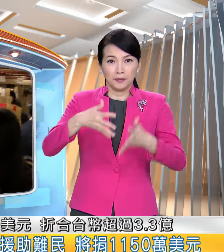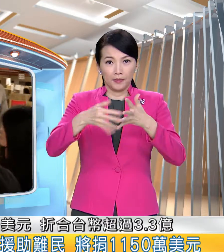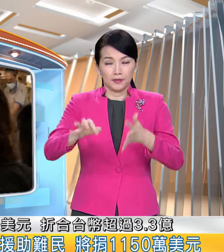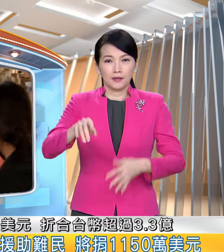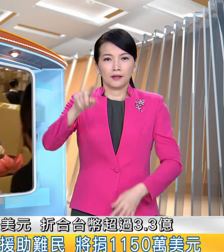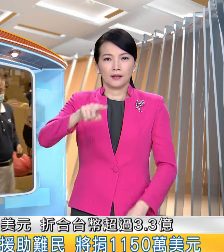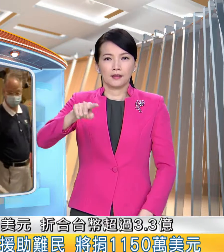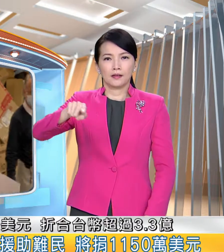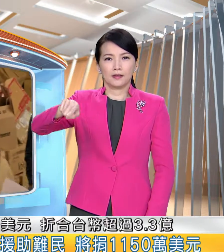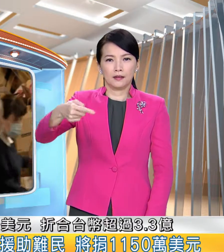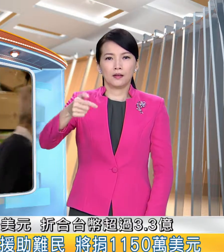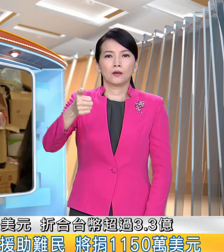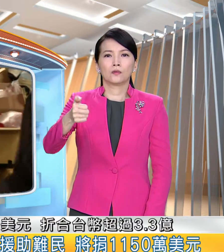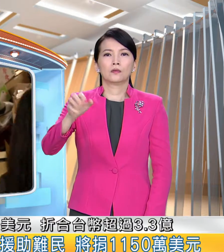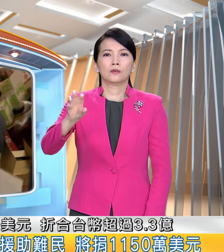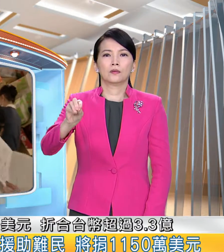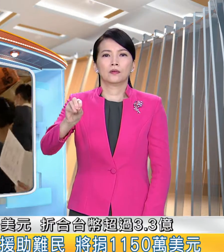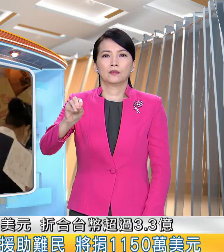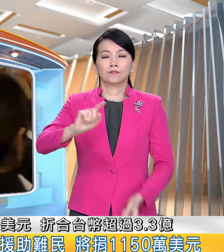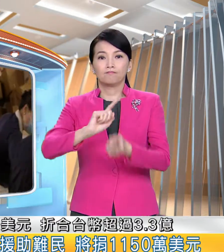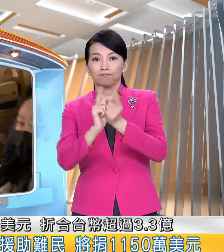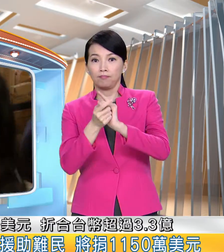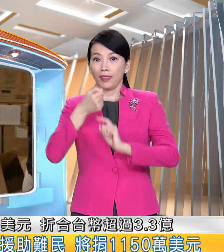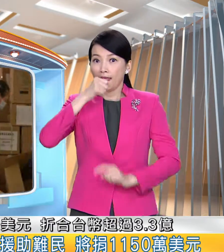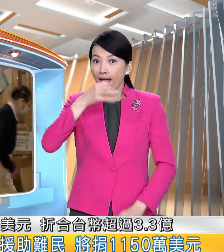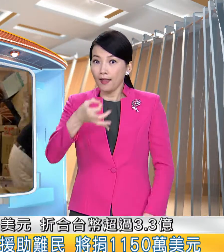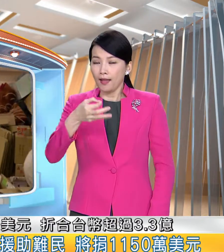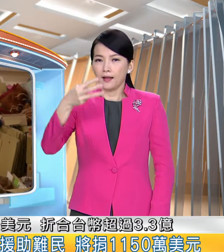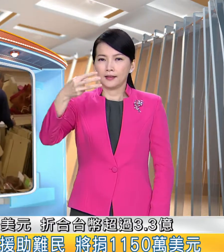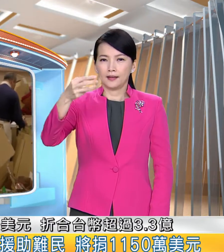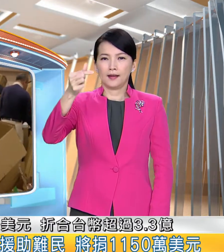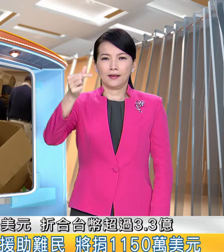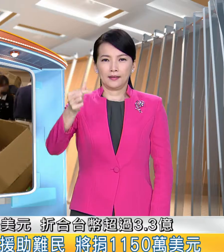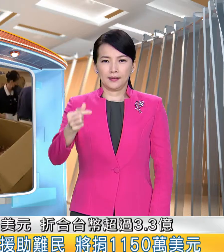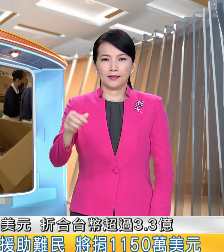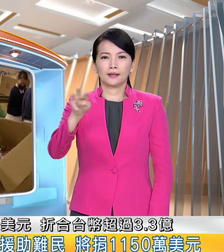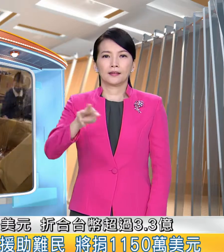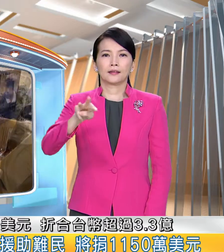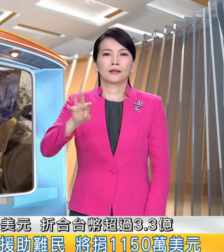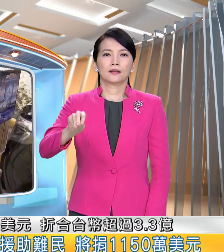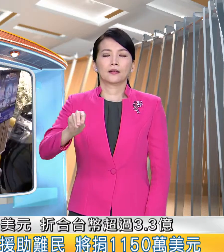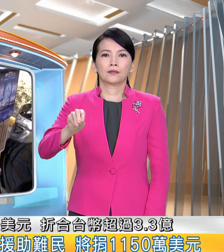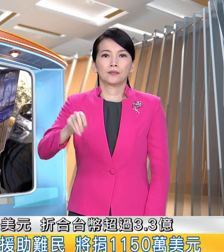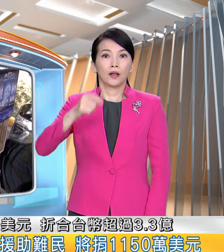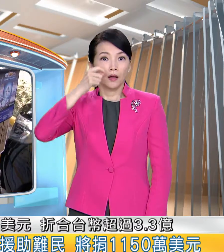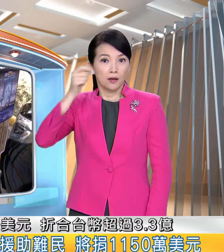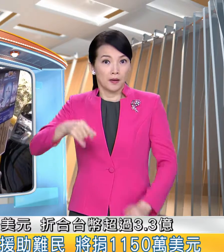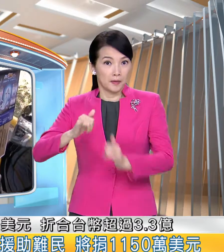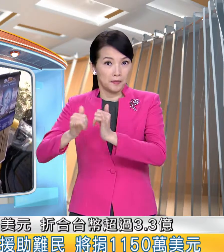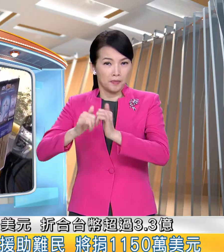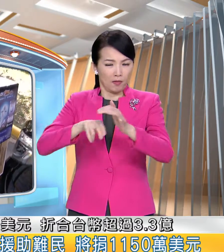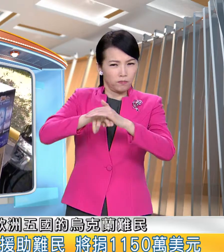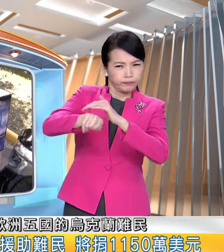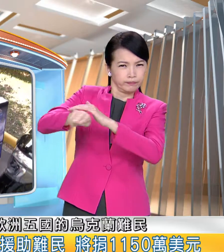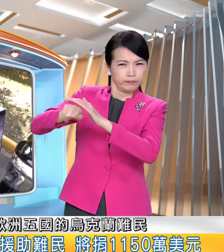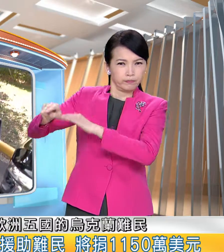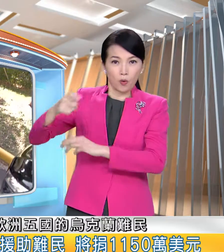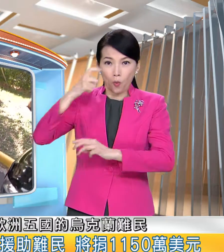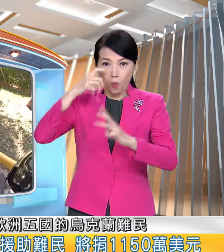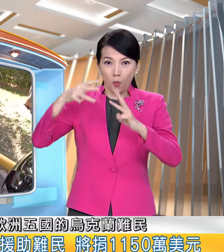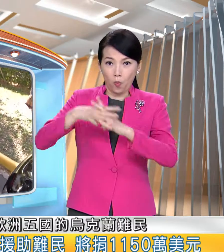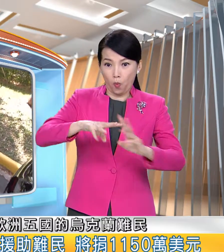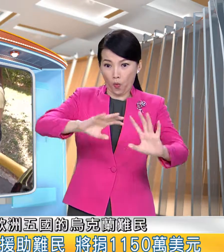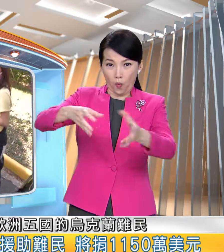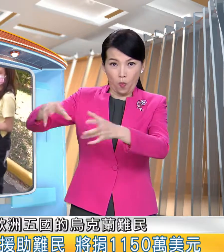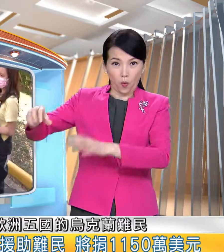捐款1150万美元，折合台币超过了3.3亿，协助安置逃往欧